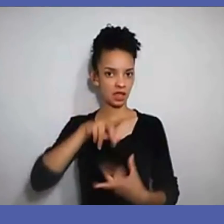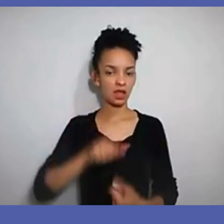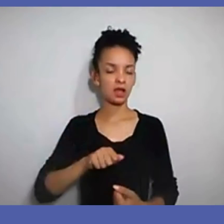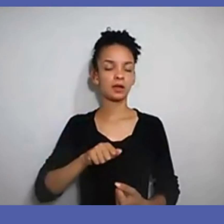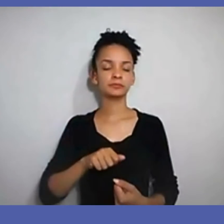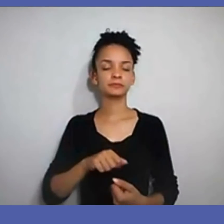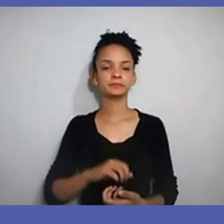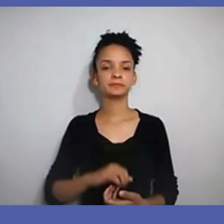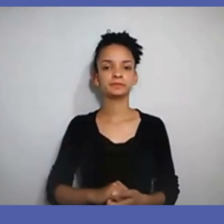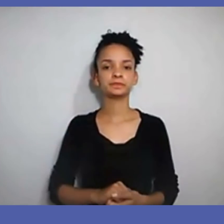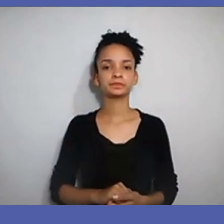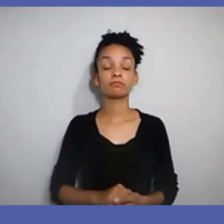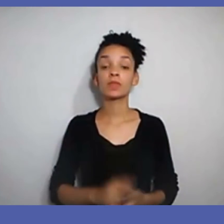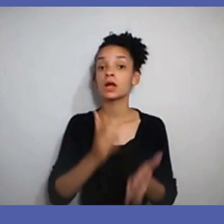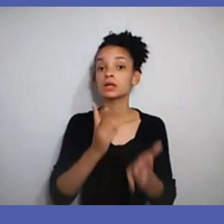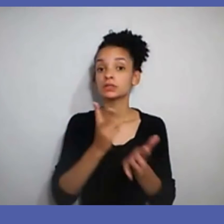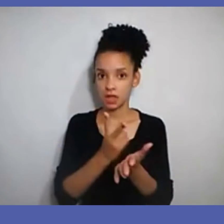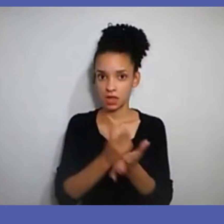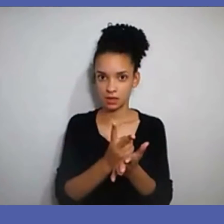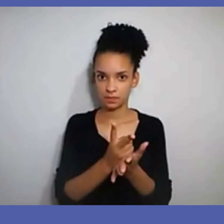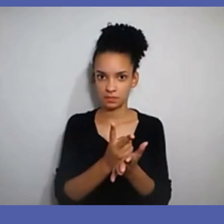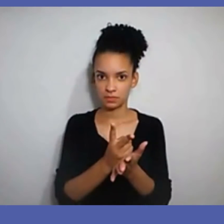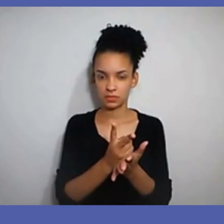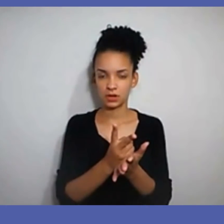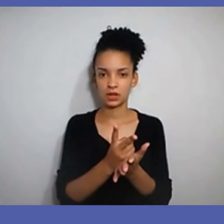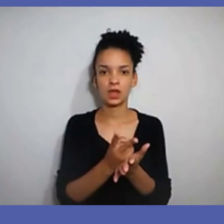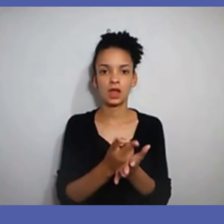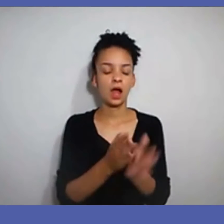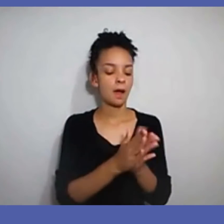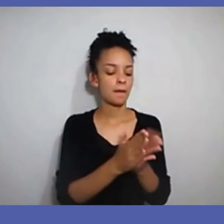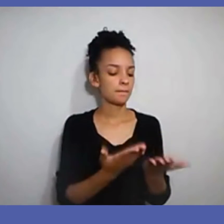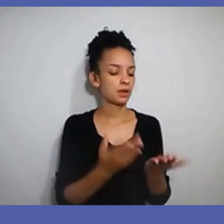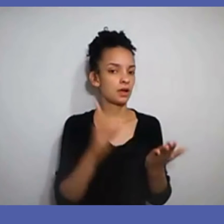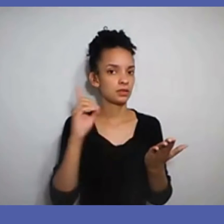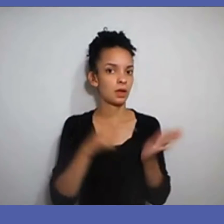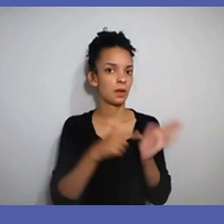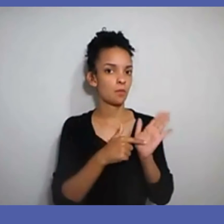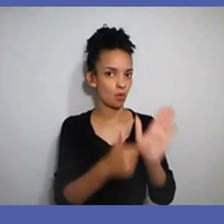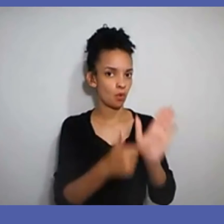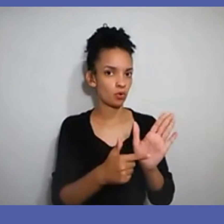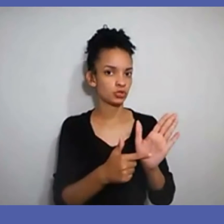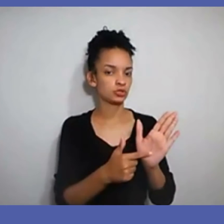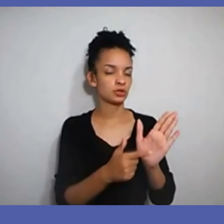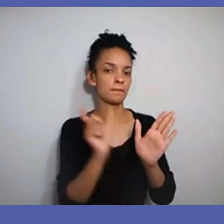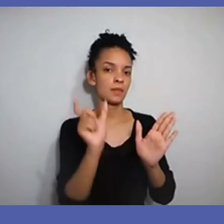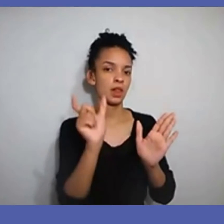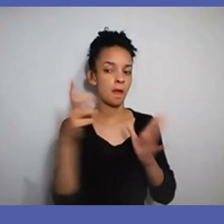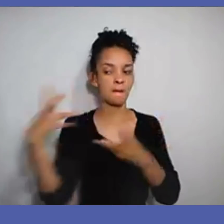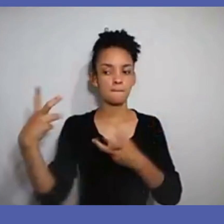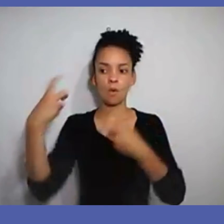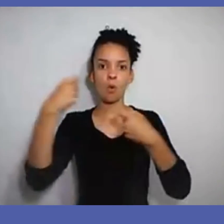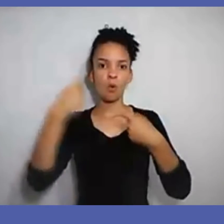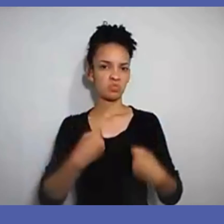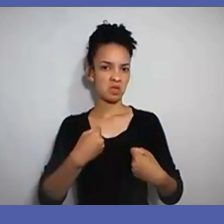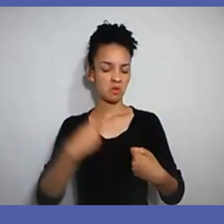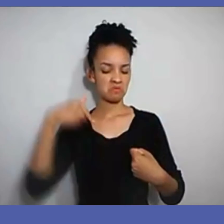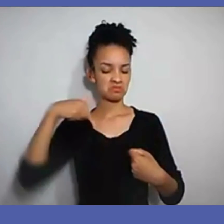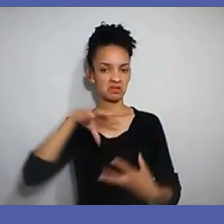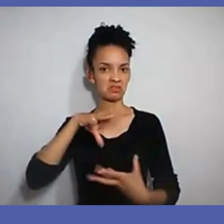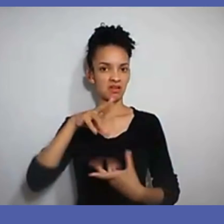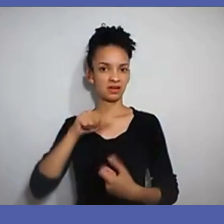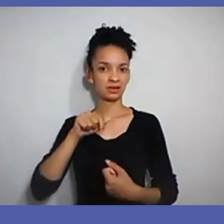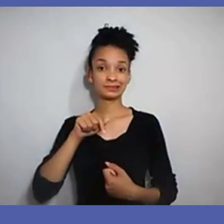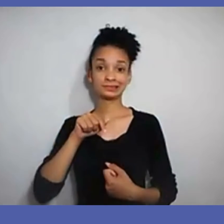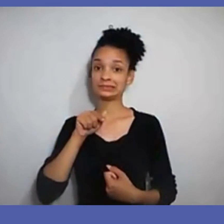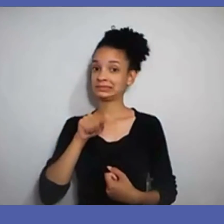você ouve alguém se tornar poderoso na terra, irmãos, isso não é bom sinal. Não é bom sinal,